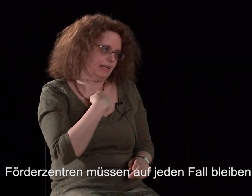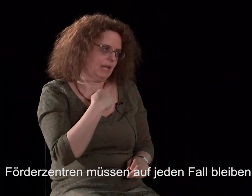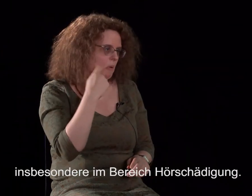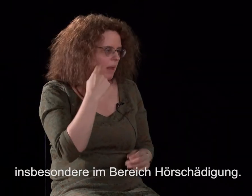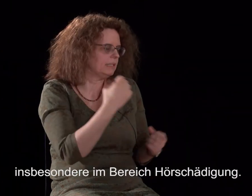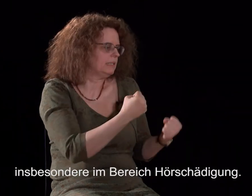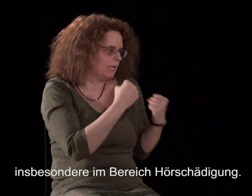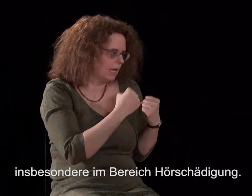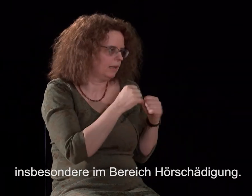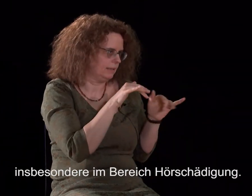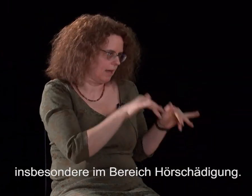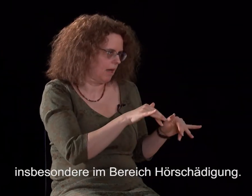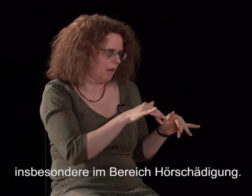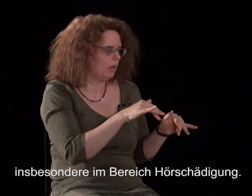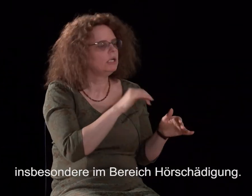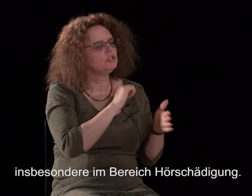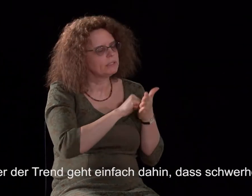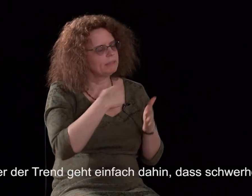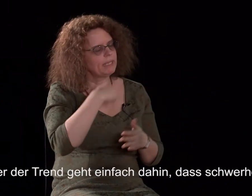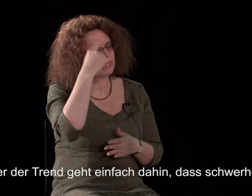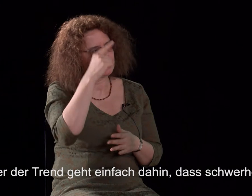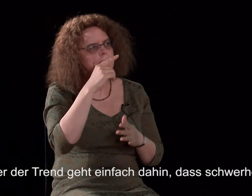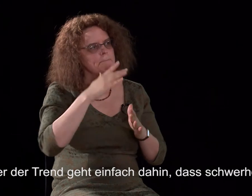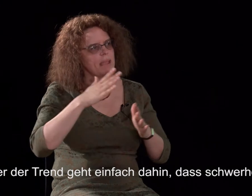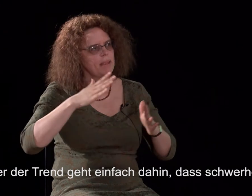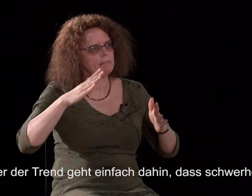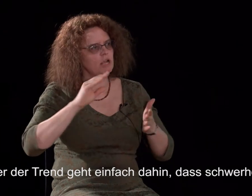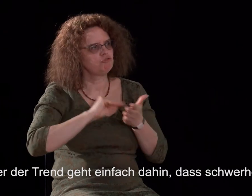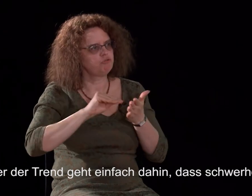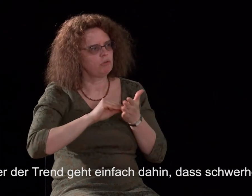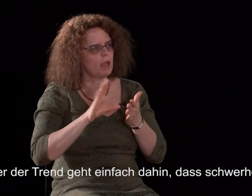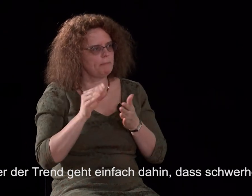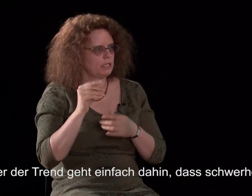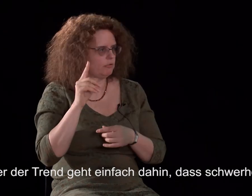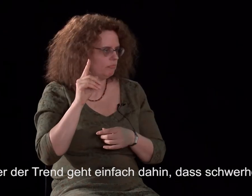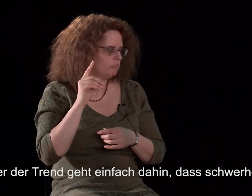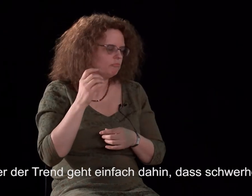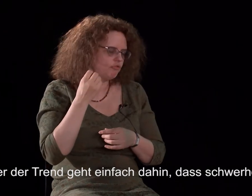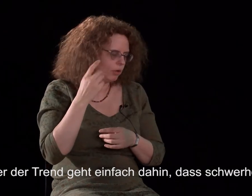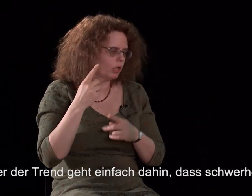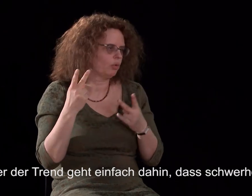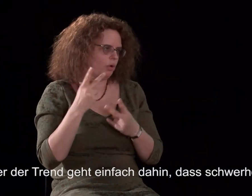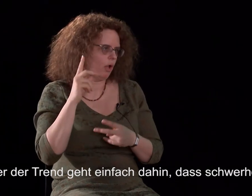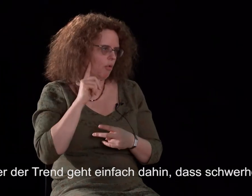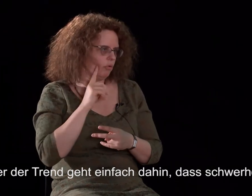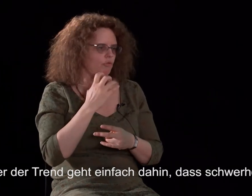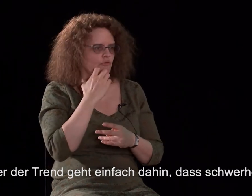insbesondere im Bereich Hörschädigung. Aber ja, der Trend geht einfach dahin, dass schwerjährige und